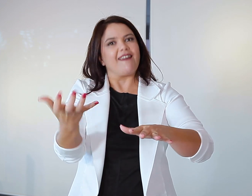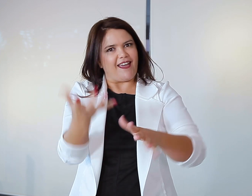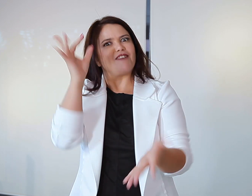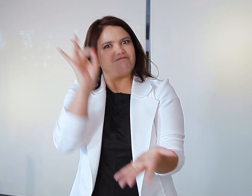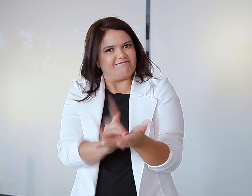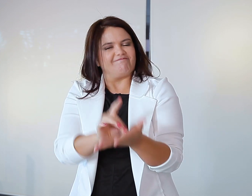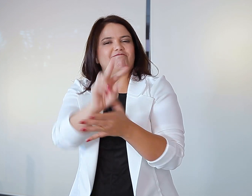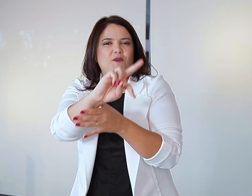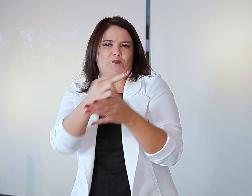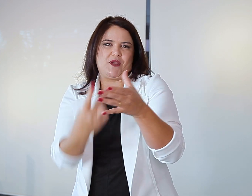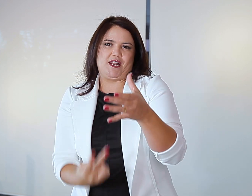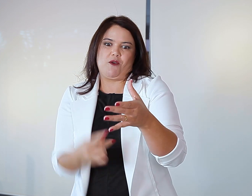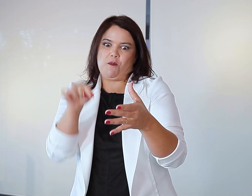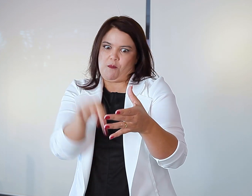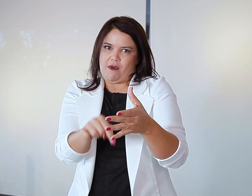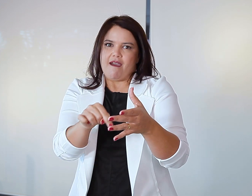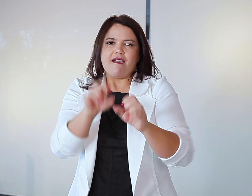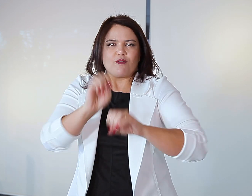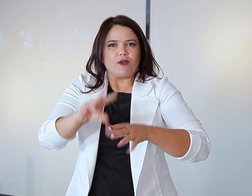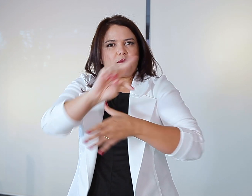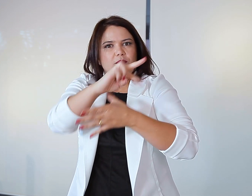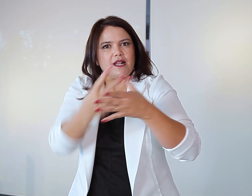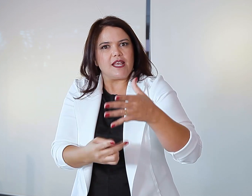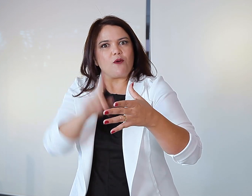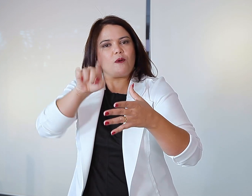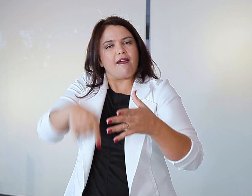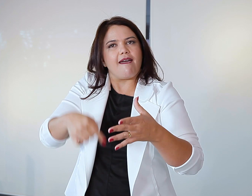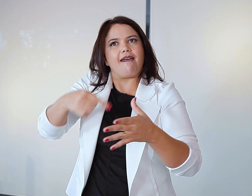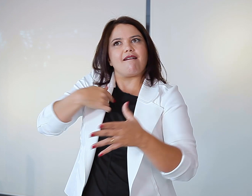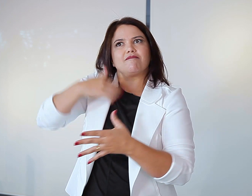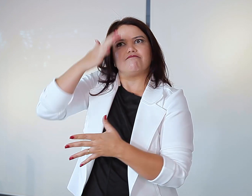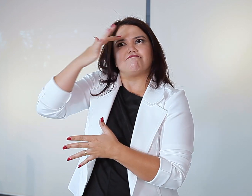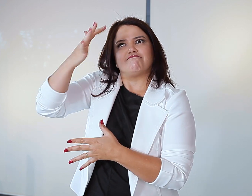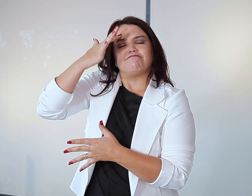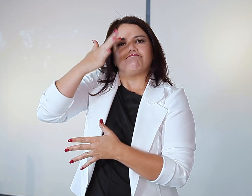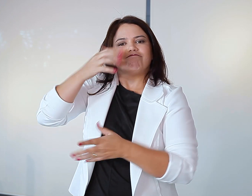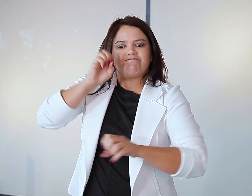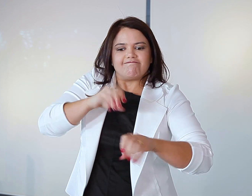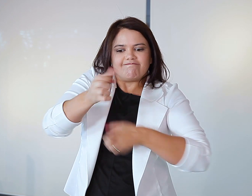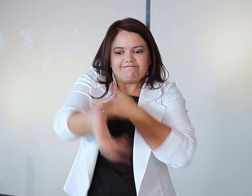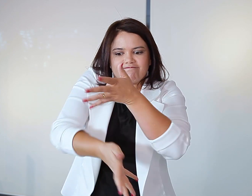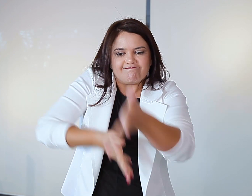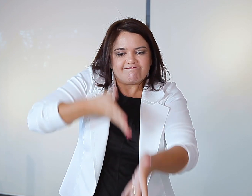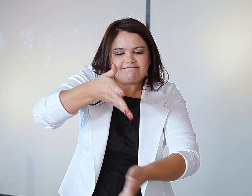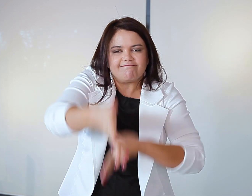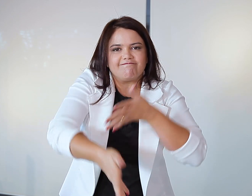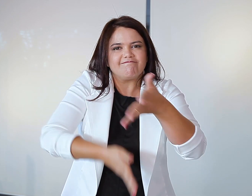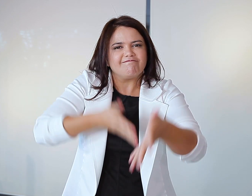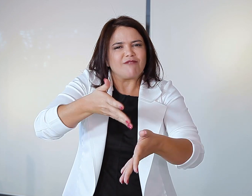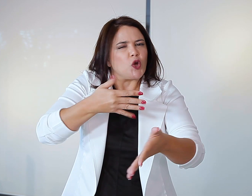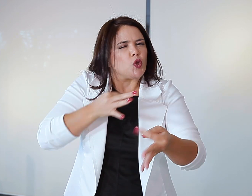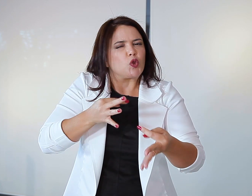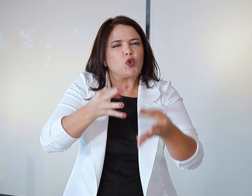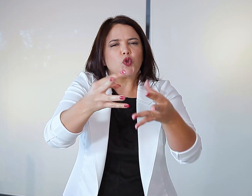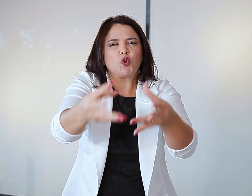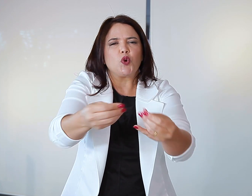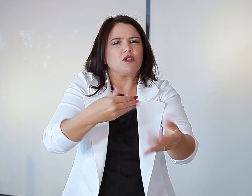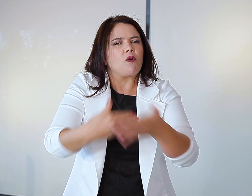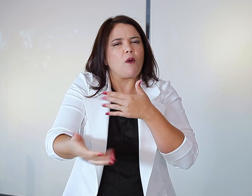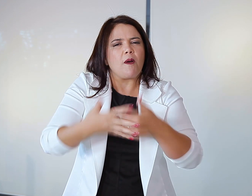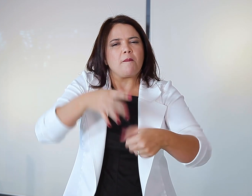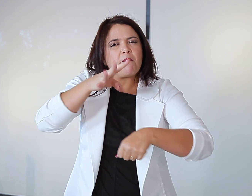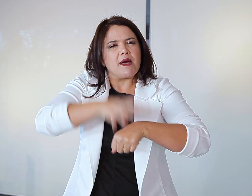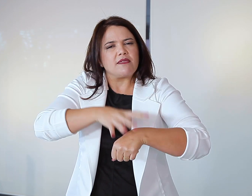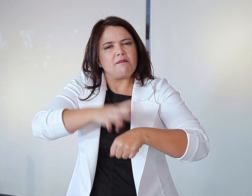respeito de todas as informações que são-lhe passadas. Então, a comunidade surda hoje verifica a necessidade de uma